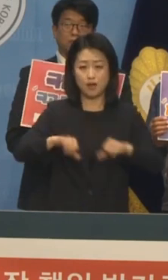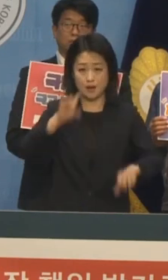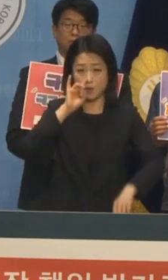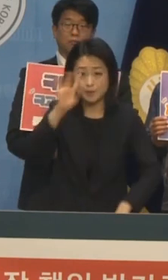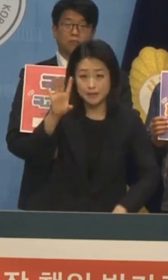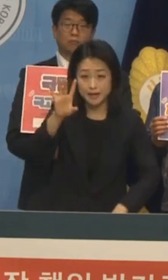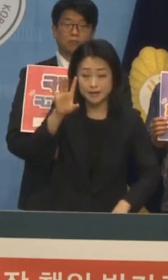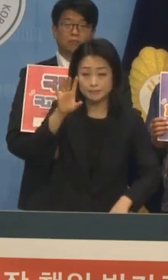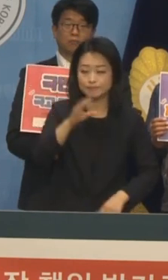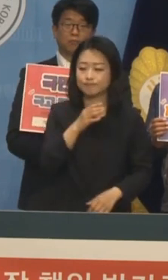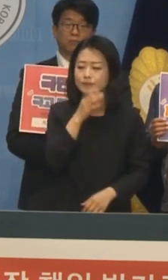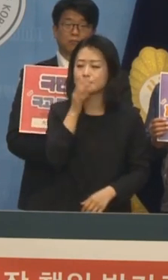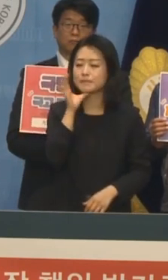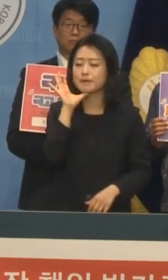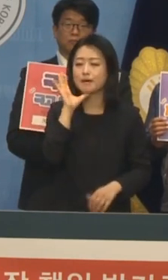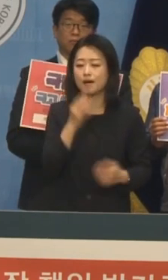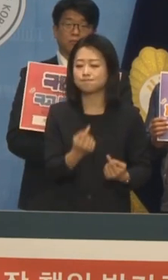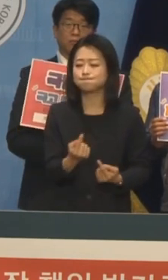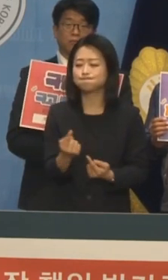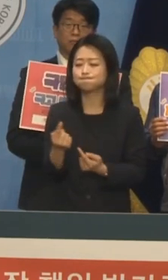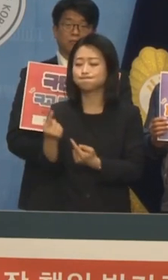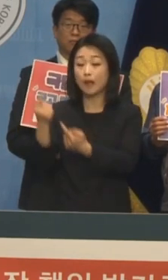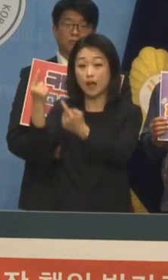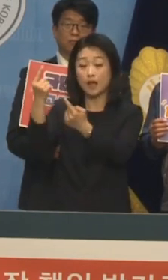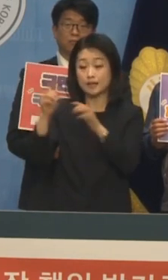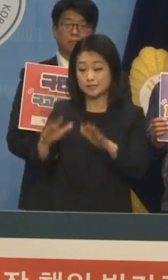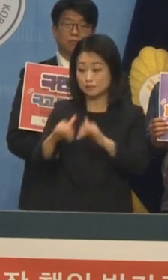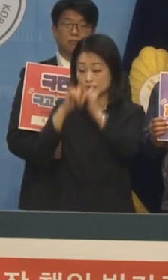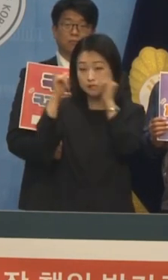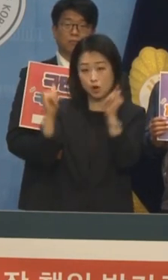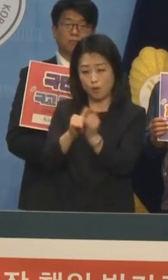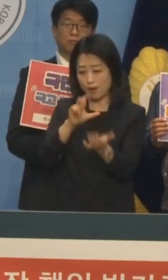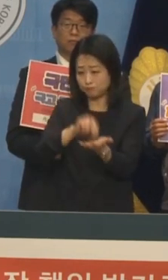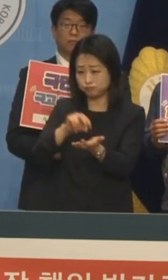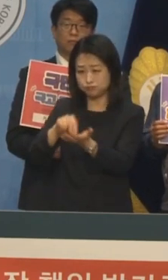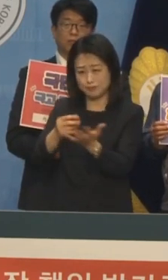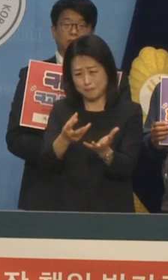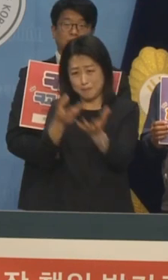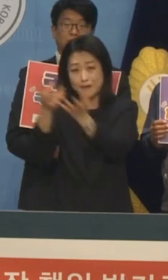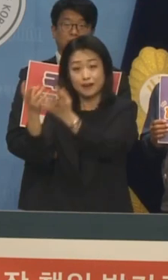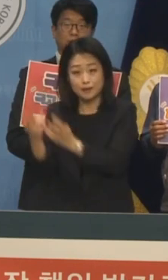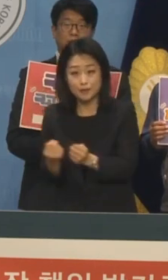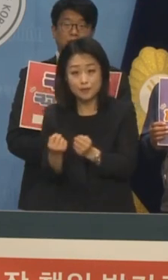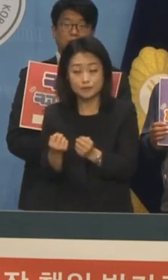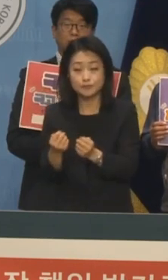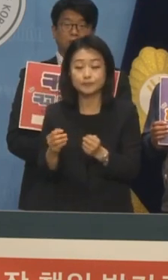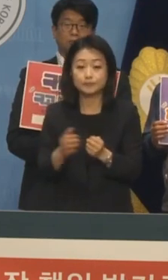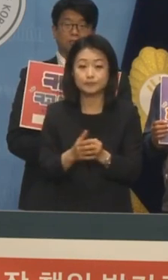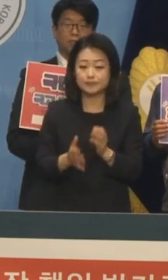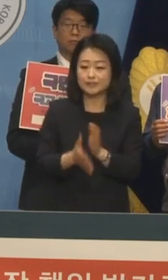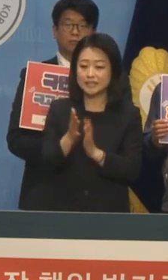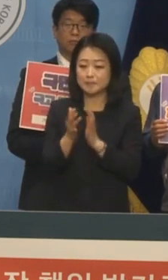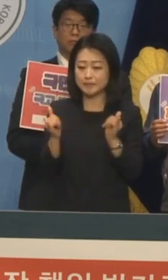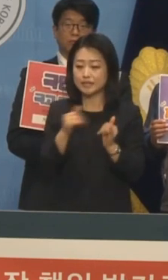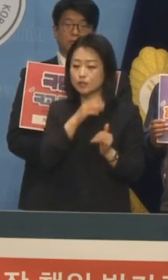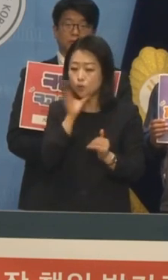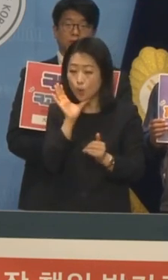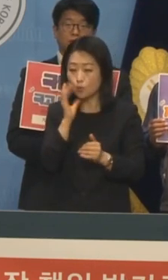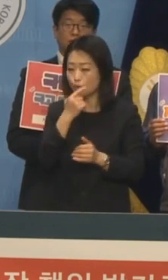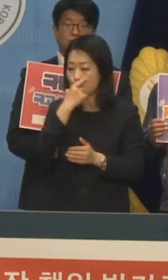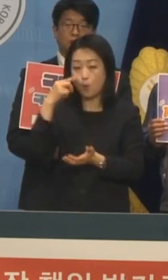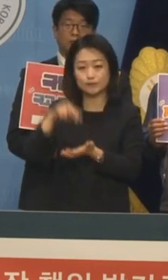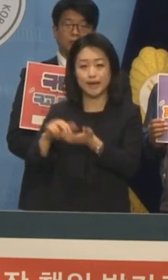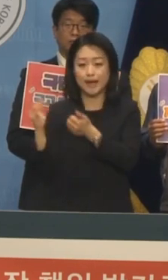없습니다. 초고령 사회를 목전에 두고 다층적 복합적 사회 문제가 현실화되는 상황에서 시민들의 노후 보장